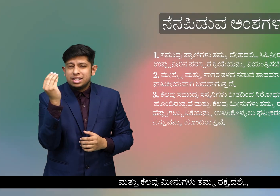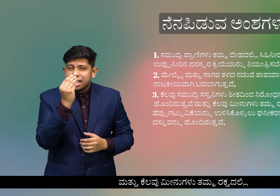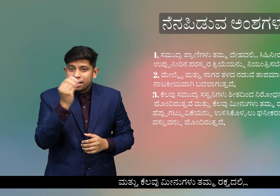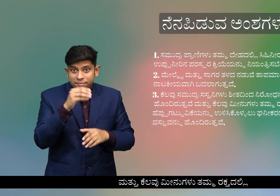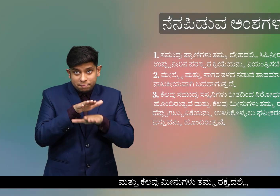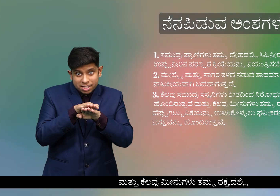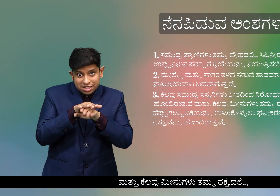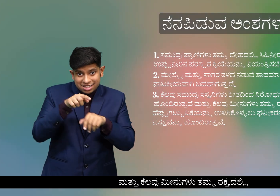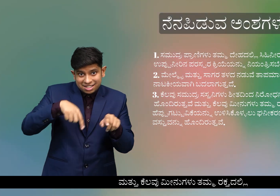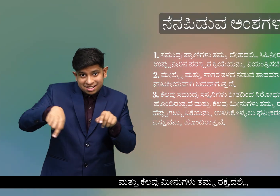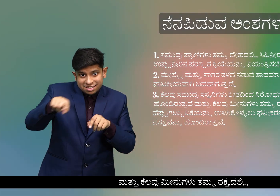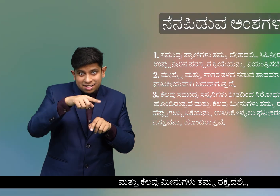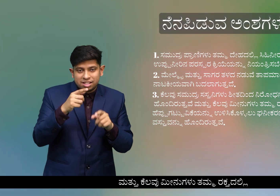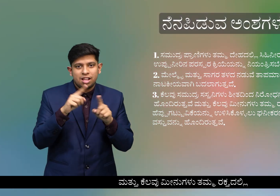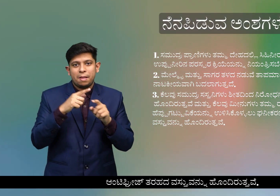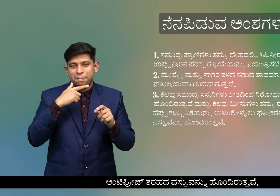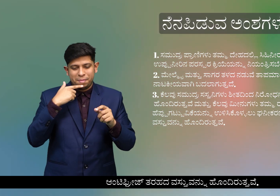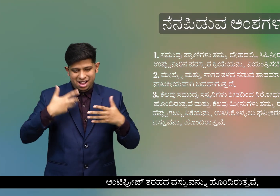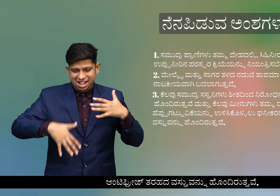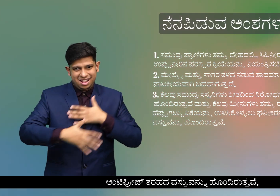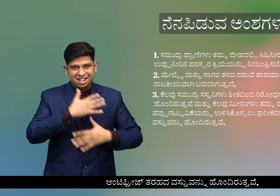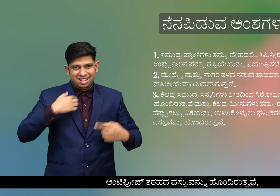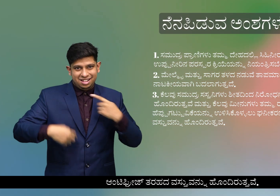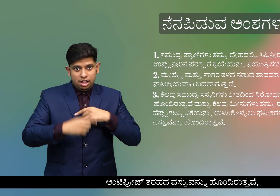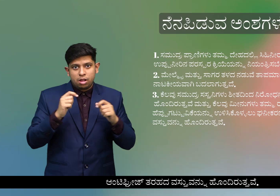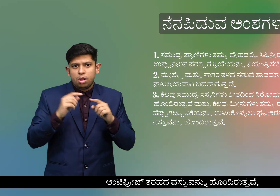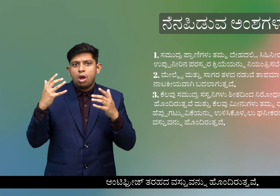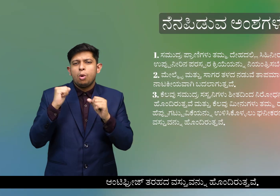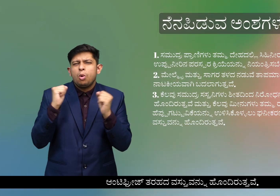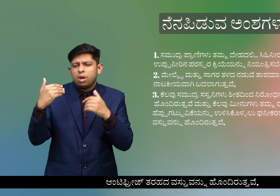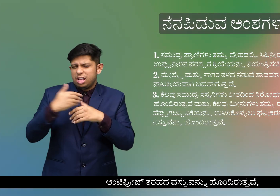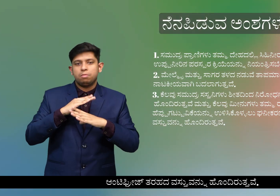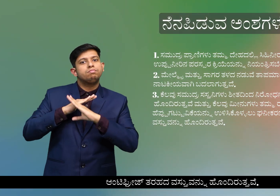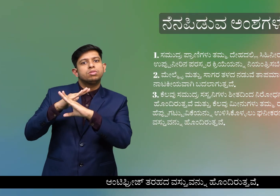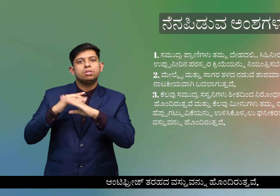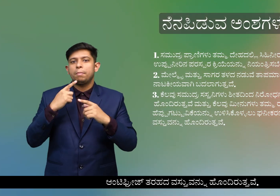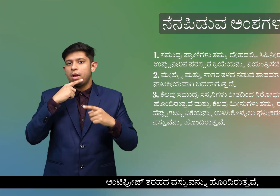ಮತ್ತು ಕೆಲವು ಮೀನುಗಳು ತಮ್ಮ ರಕ್ತದಲ್ಲಿ ಆಂಟಿಫ್ರಿಜ್ ತರಹದ ವಸ್ತುಗಳನ್ನ ಹೊಂದಿರುತ್ತೆ.